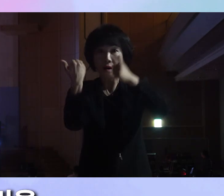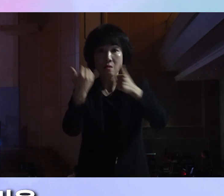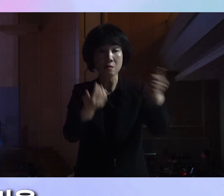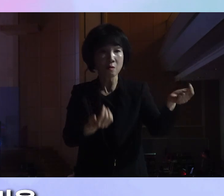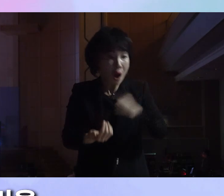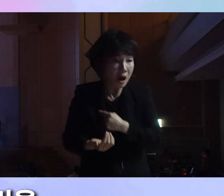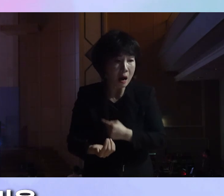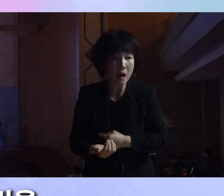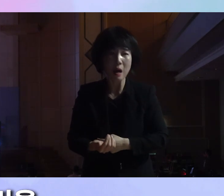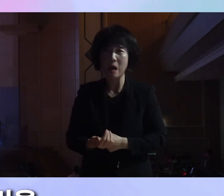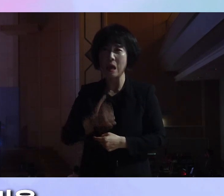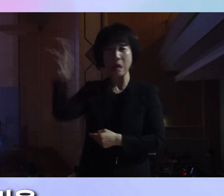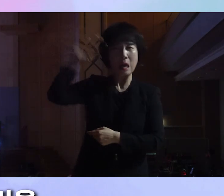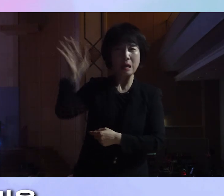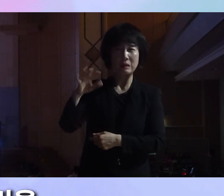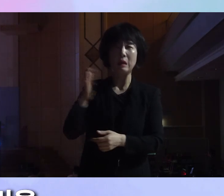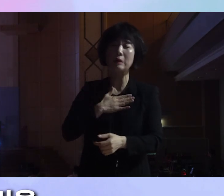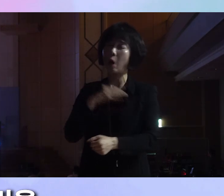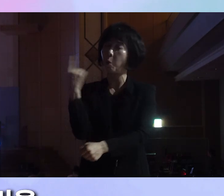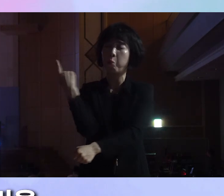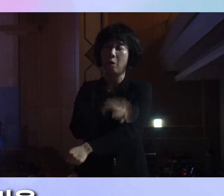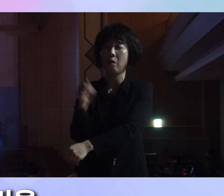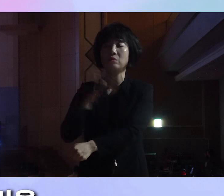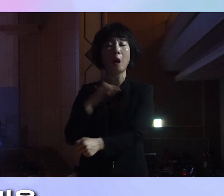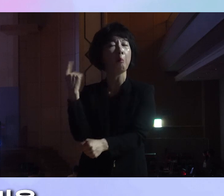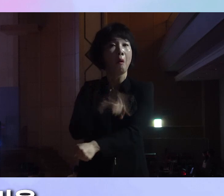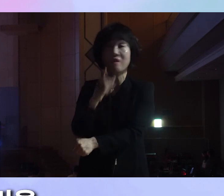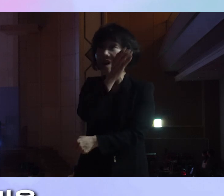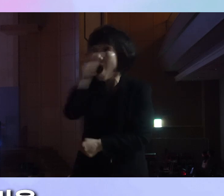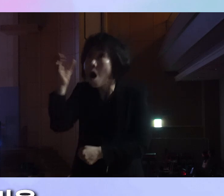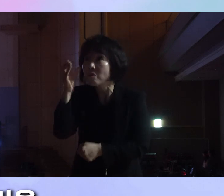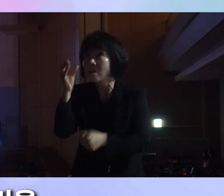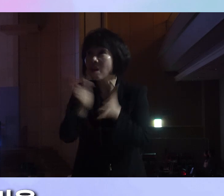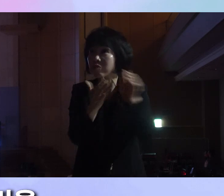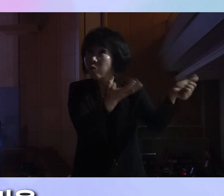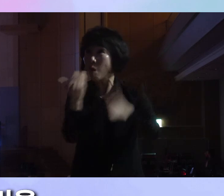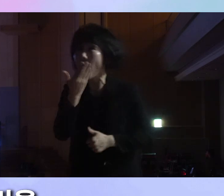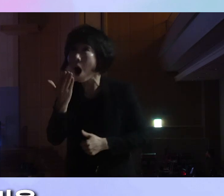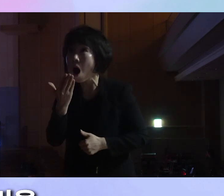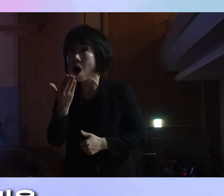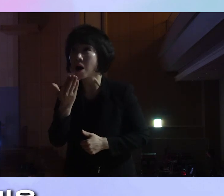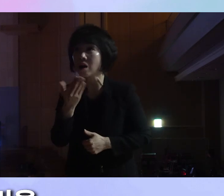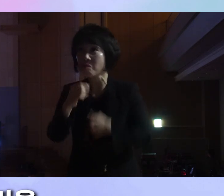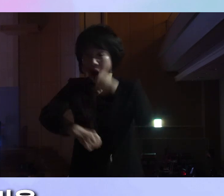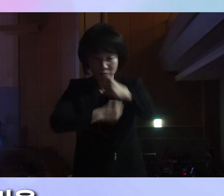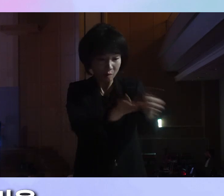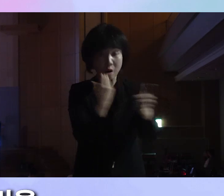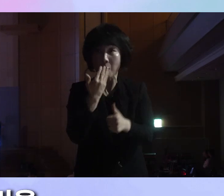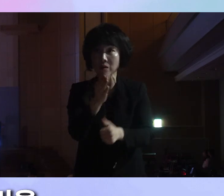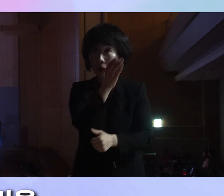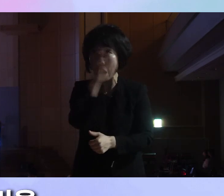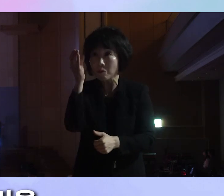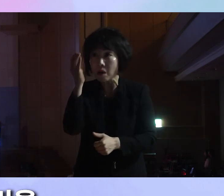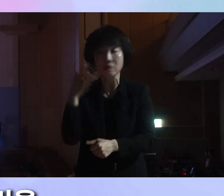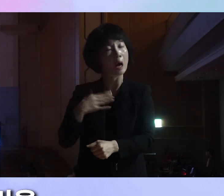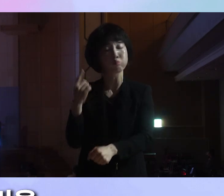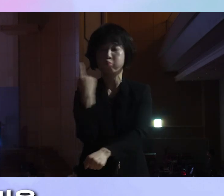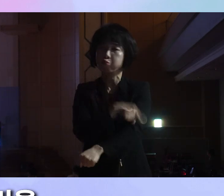에이, 제가 뭐라고요? 감히 제가 예수님을 막 불러낼 수는 없죠.